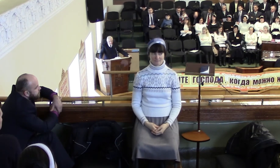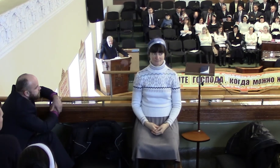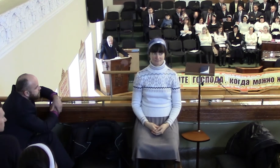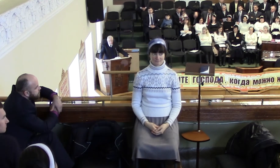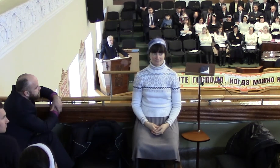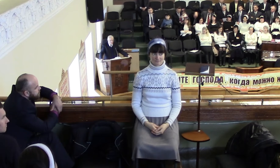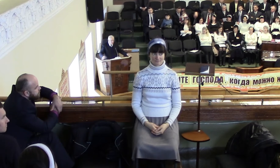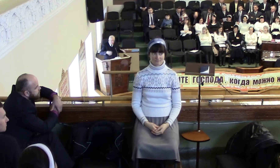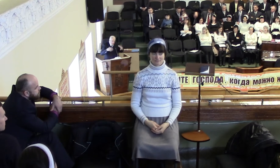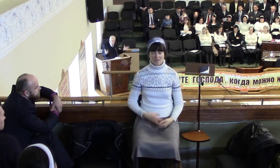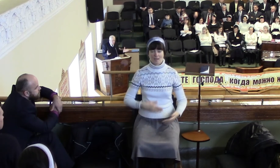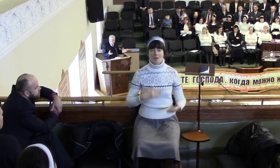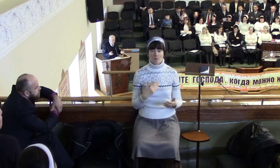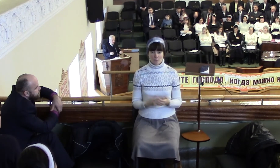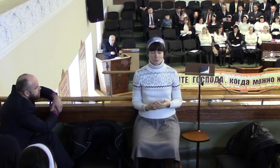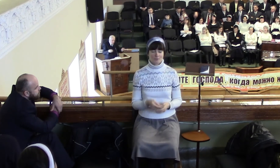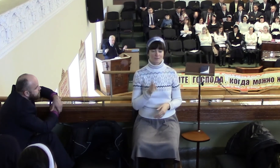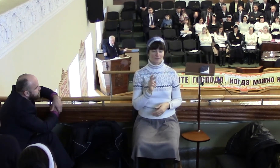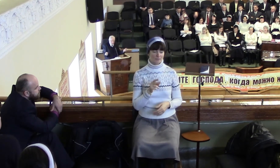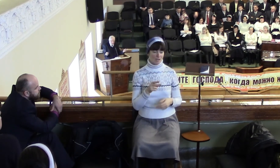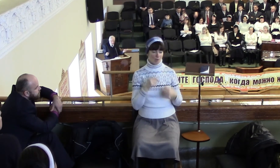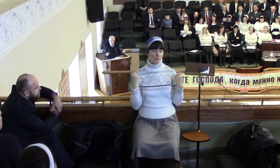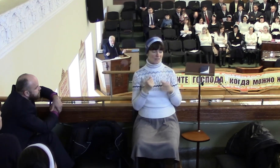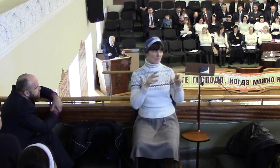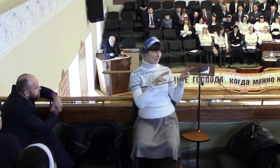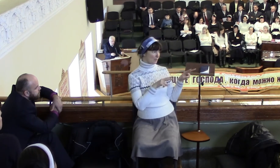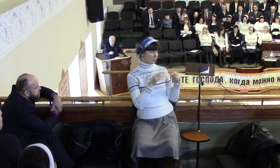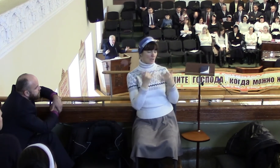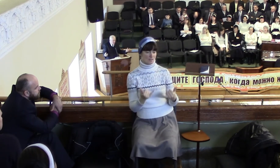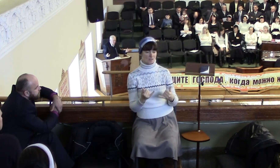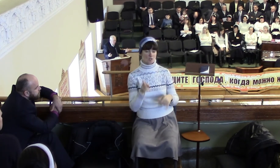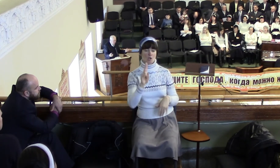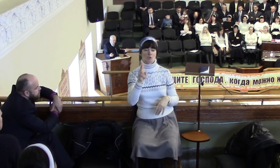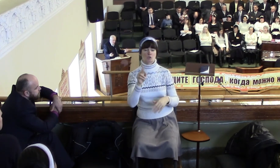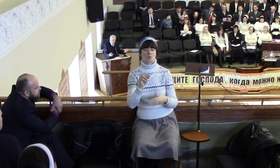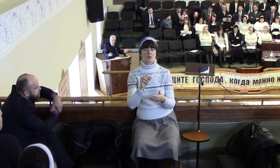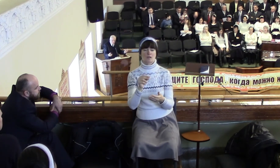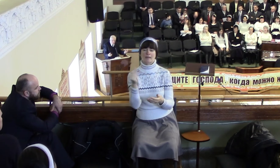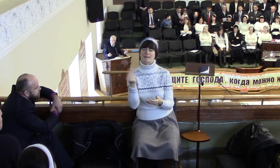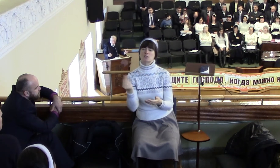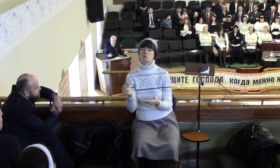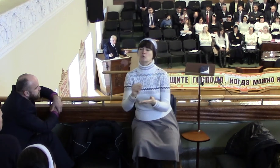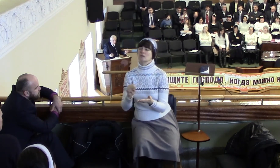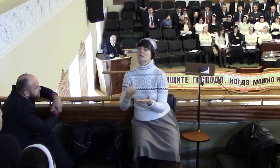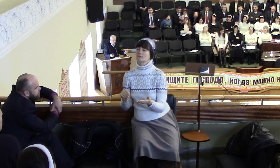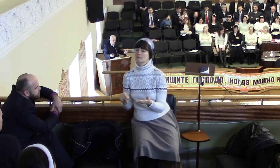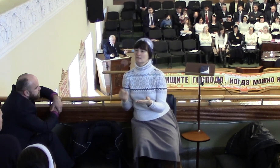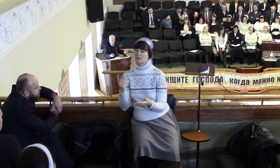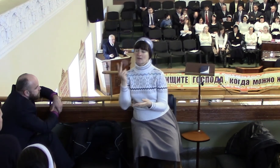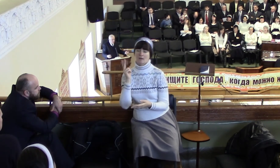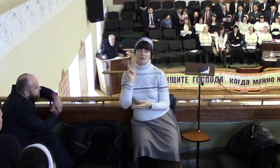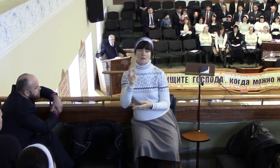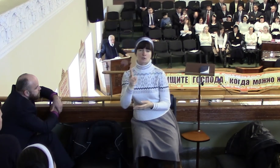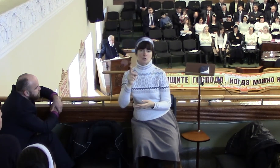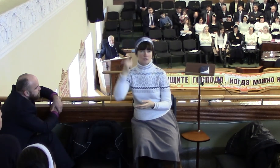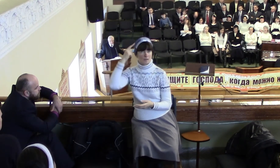рисует, кто-то из них, ну, не слушают, они вытащены. Они просто вытащены отсюда. Сорока уносит.